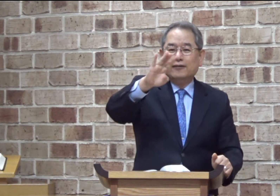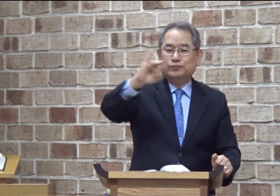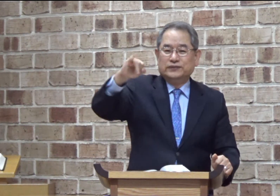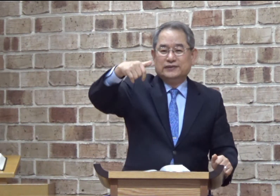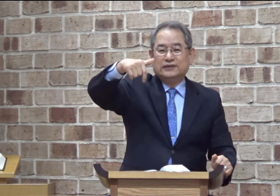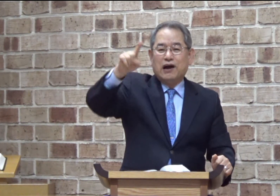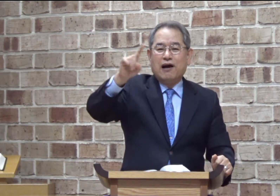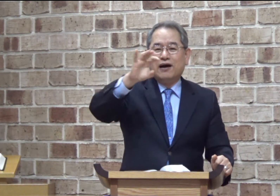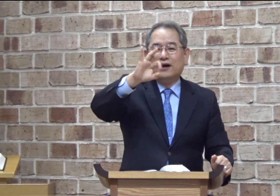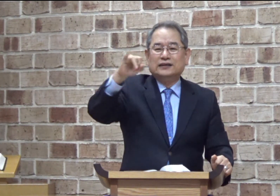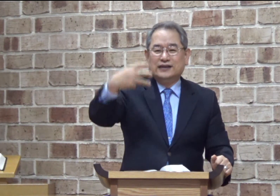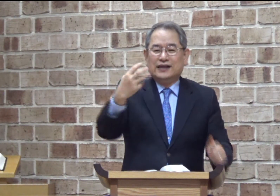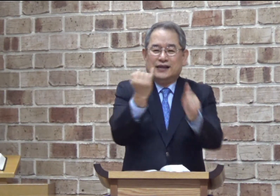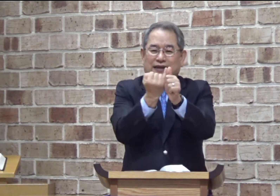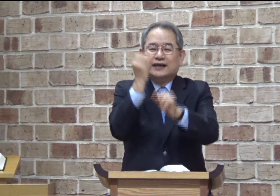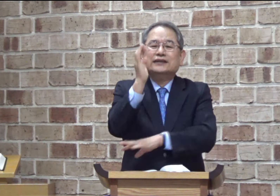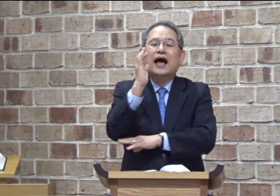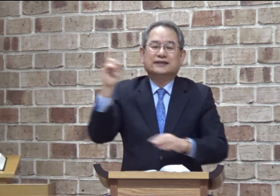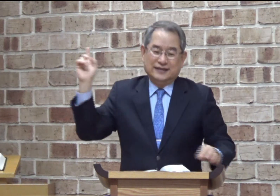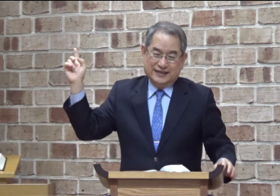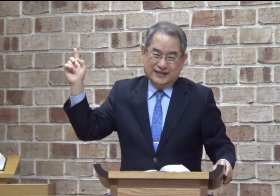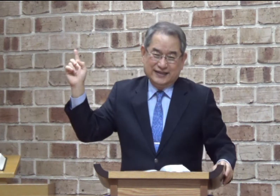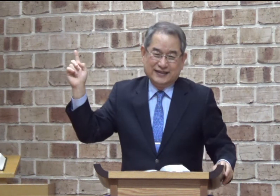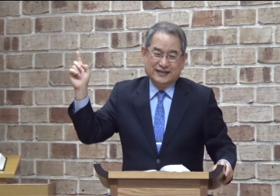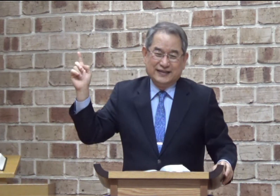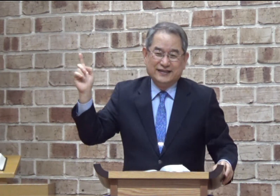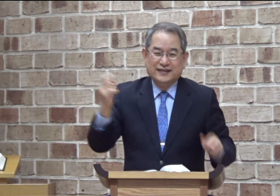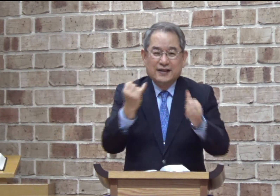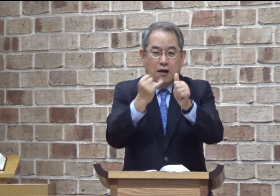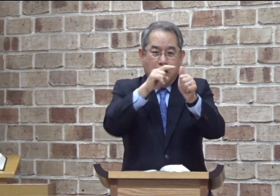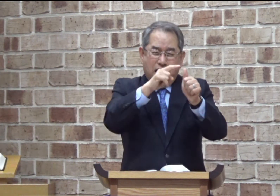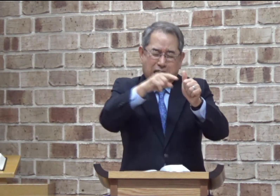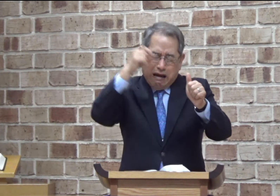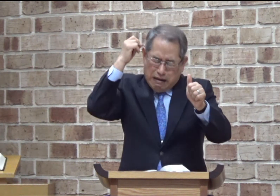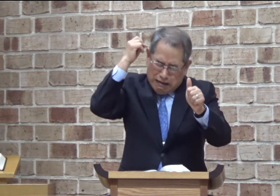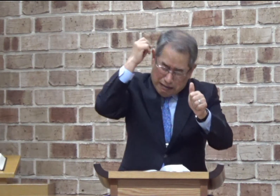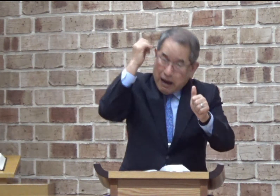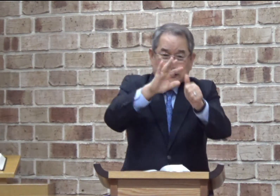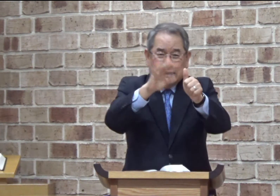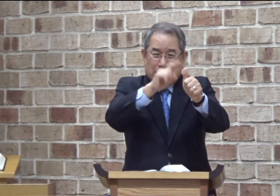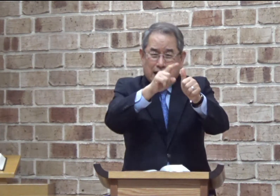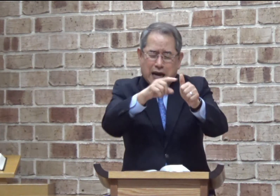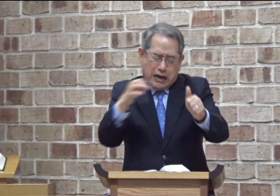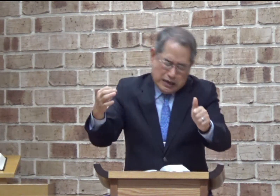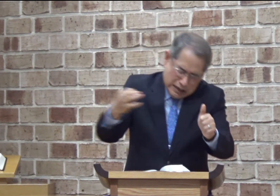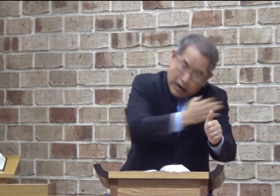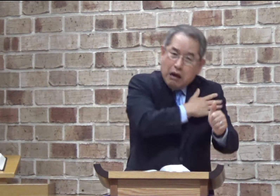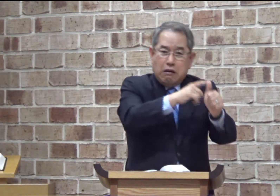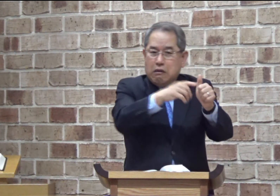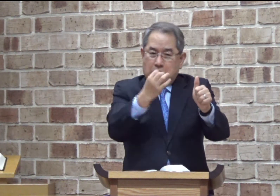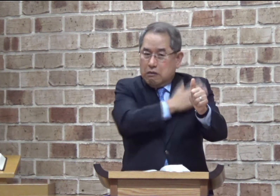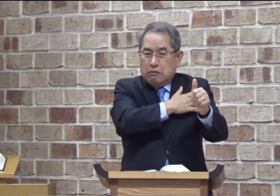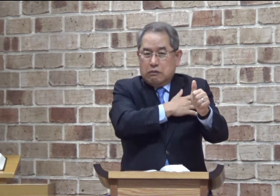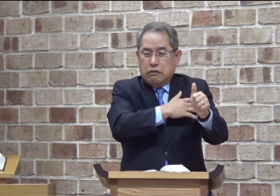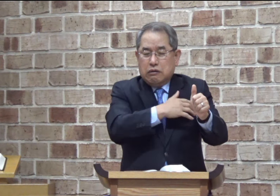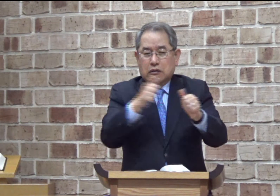나발의 정말 아름답고 예쁜 아비가일이 있습니다. 그